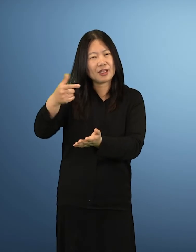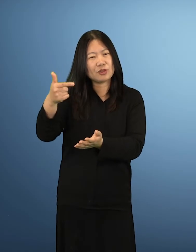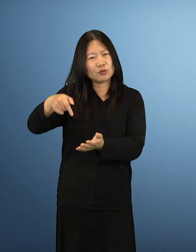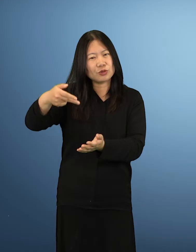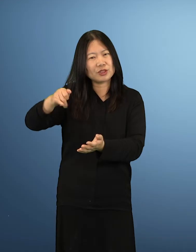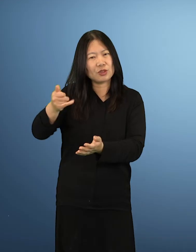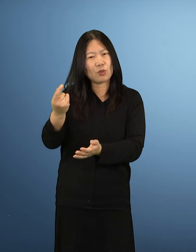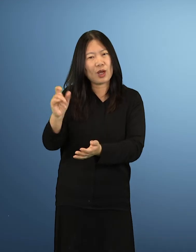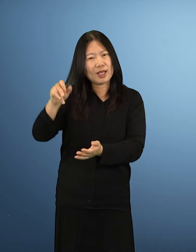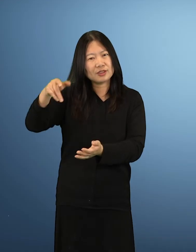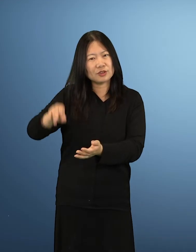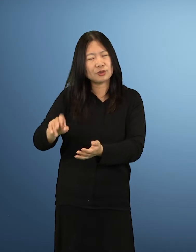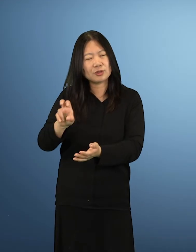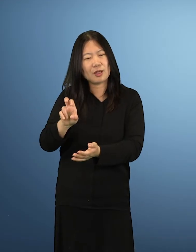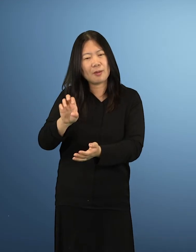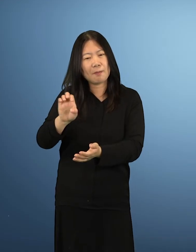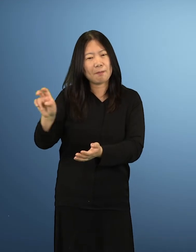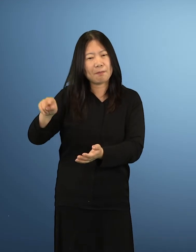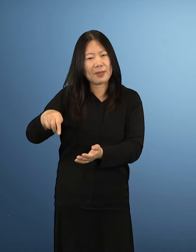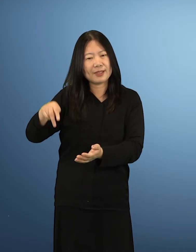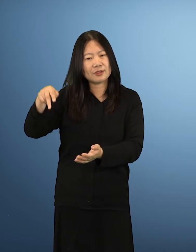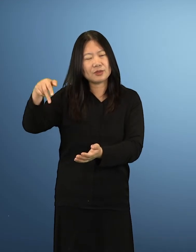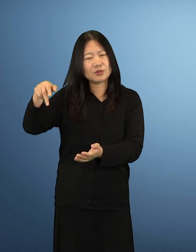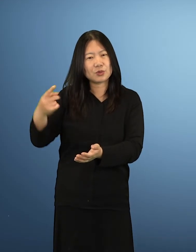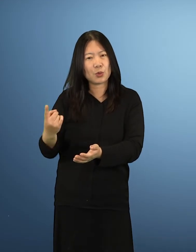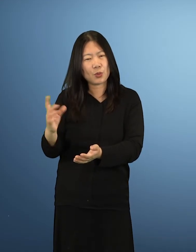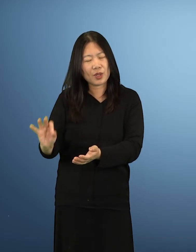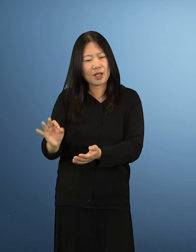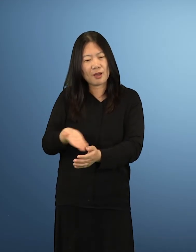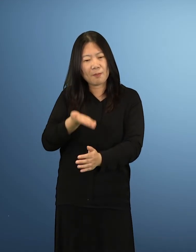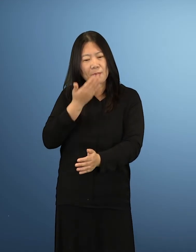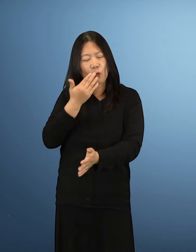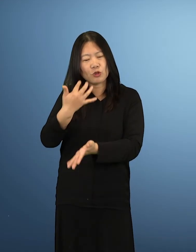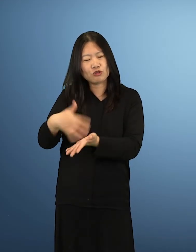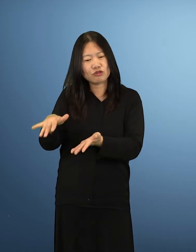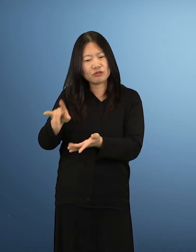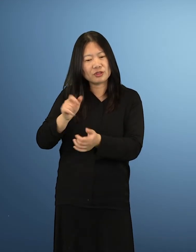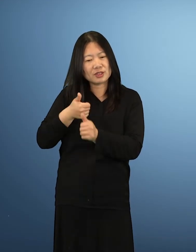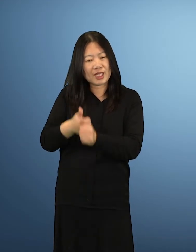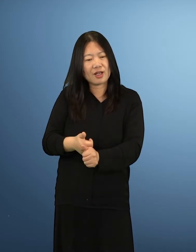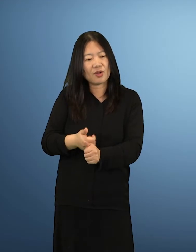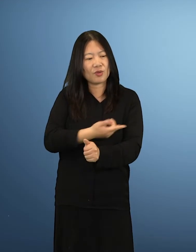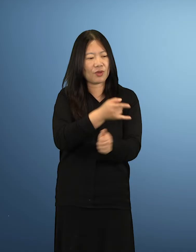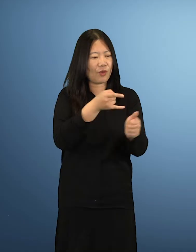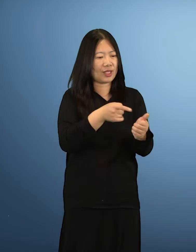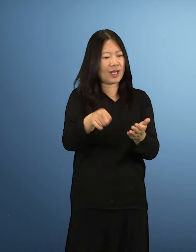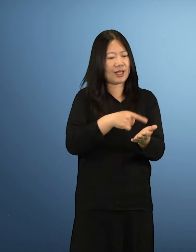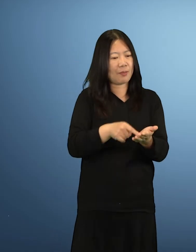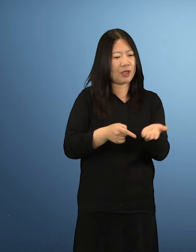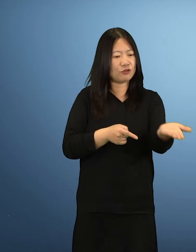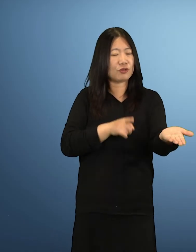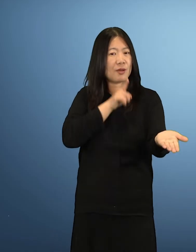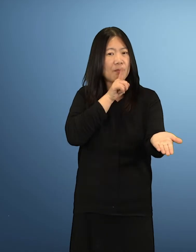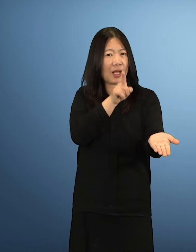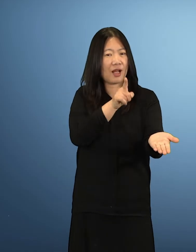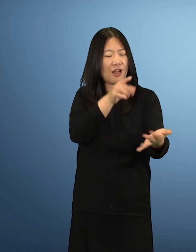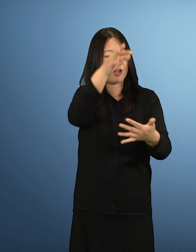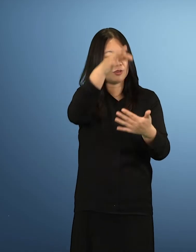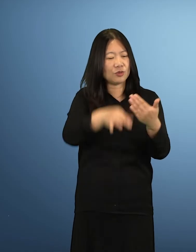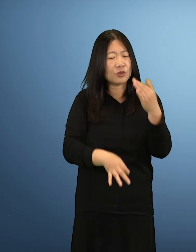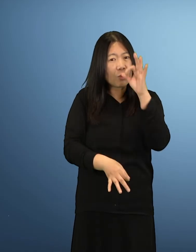느치와 황충과 팥중이가 먹은 횟수대로 너희에게 갚아주리니. 자, 여기 순서가